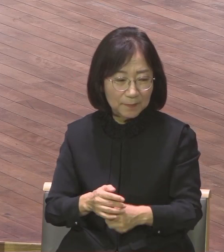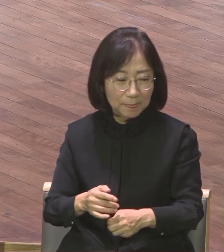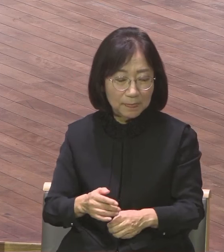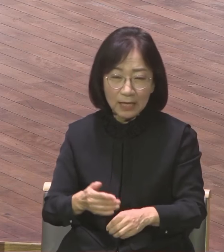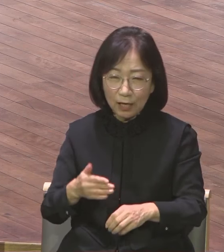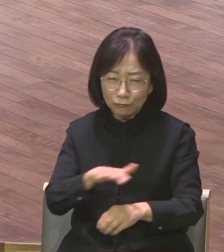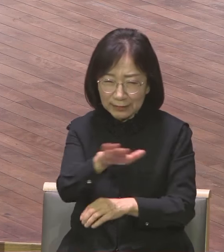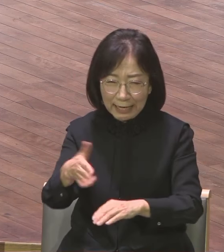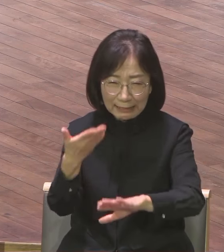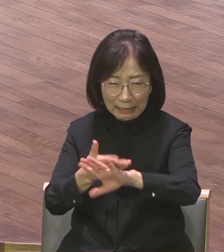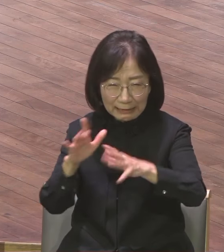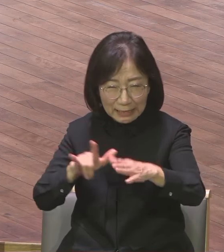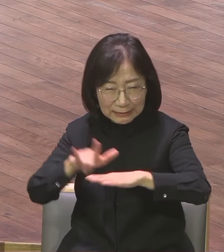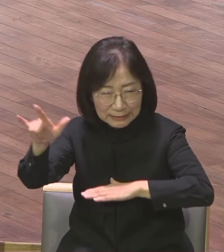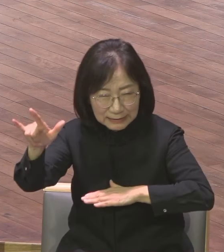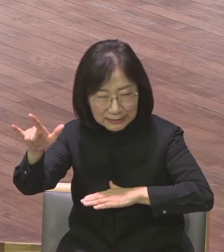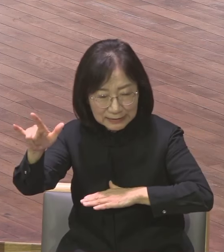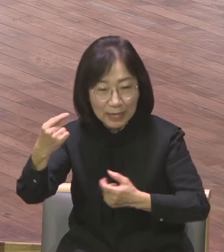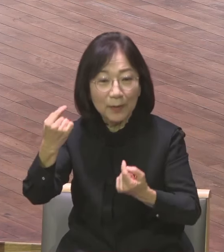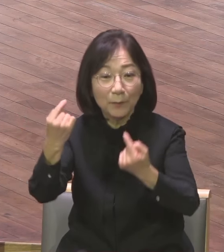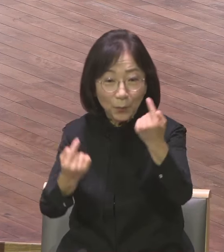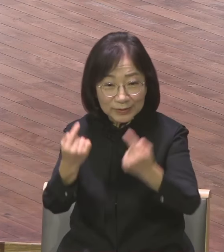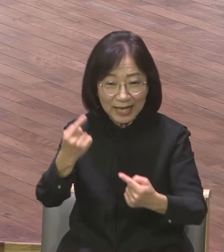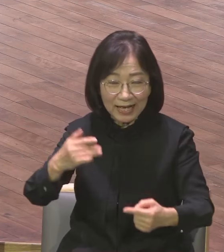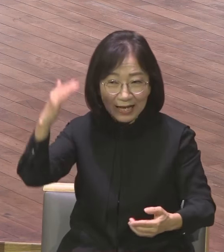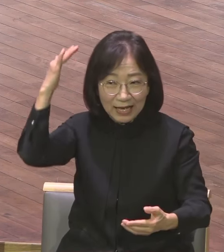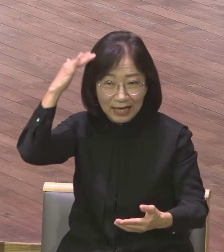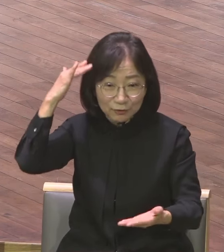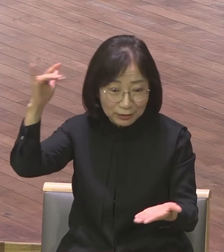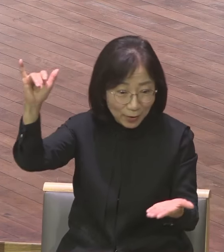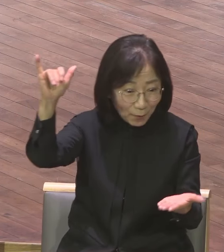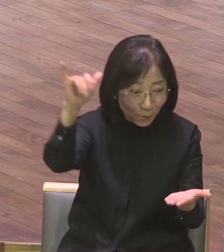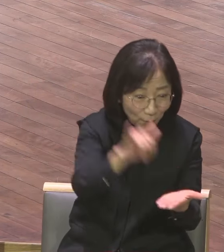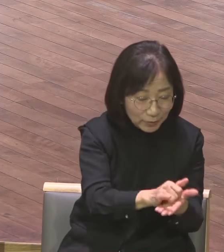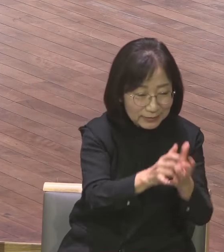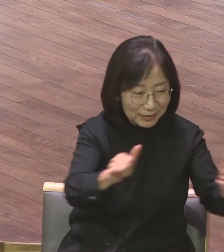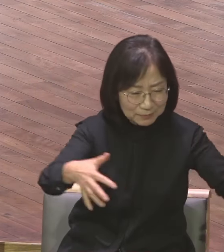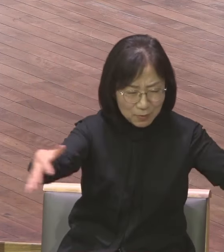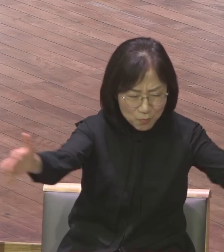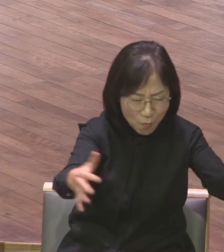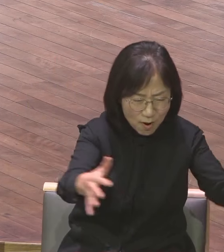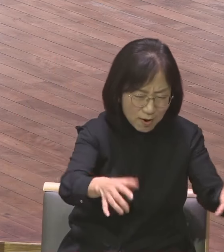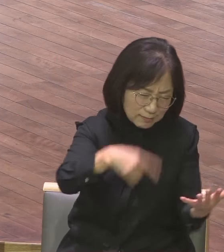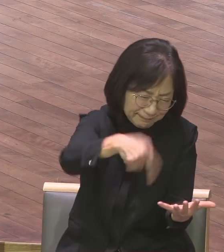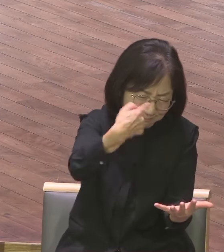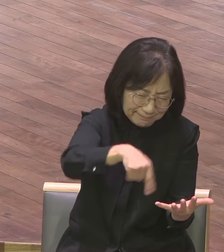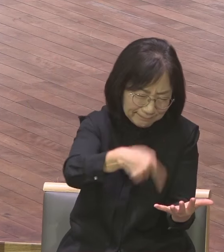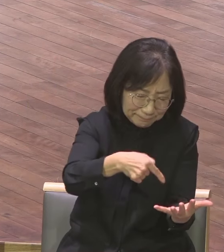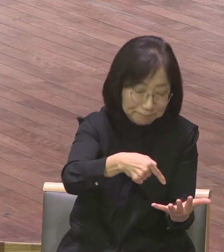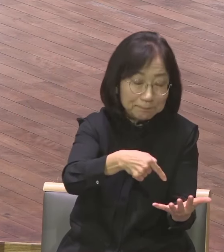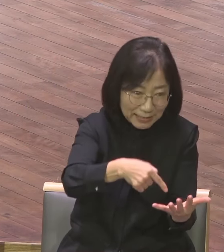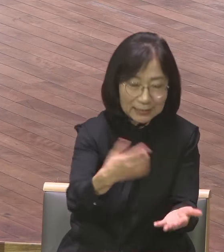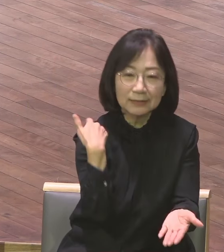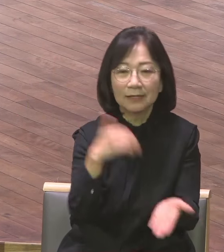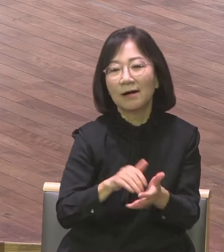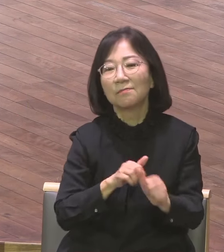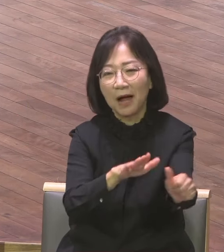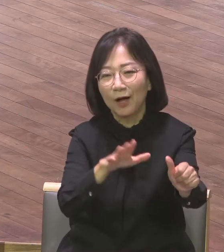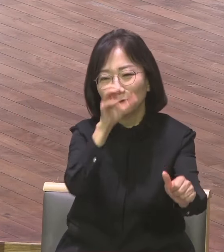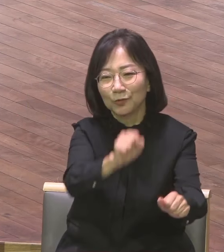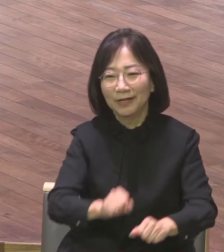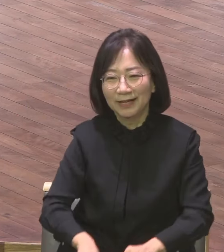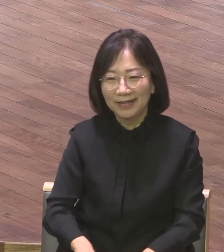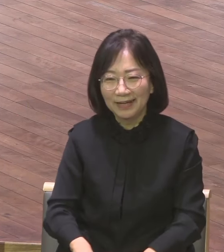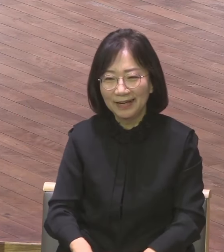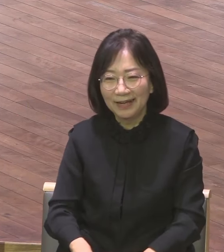이 다민족도 훈련시키서 보내면 이건 막 재파송하고 끝내주는 겁니다. 이거 지금 어느 한 달도 노력할 필요도